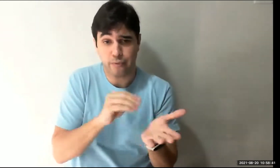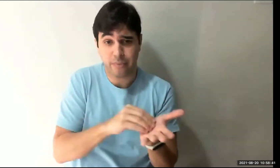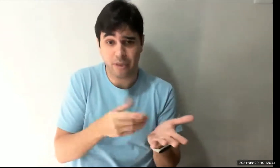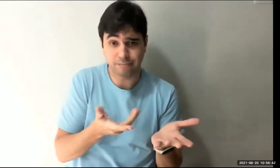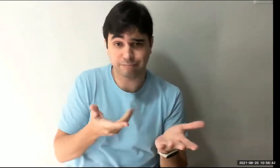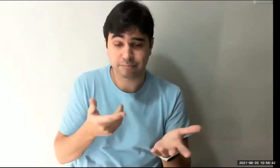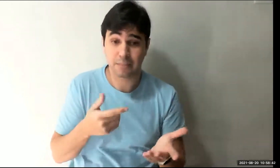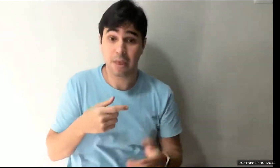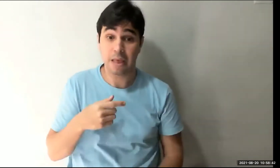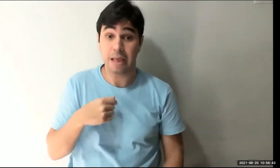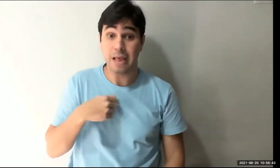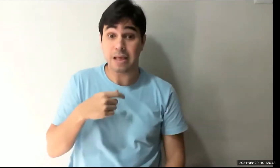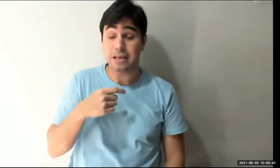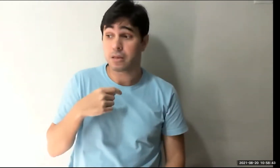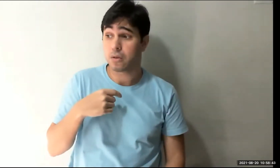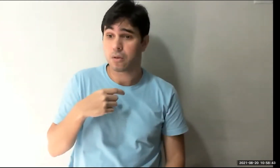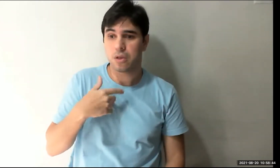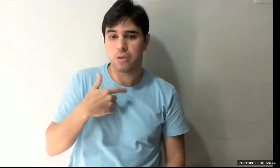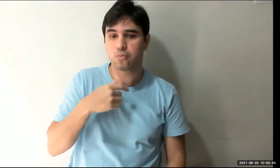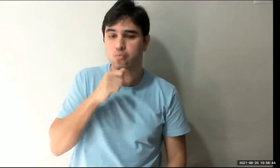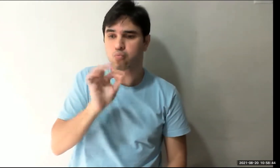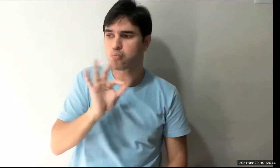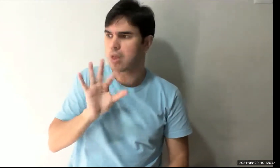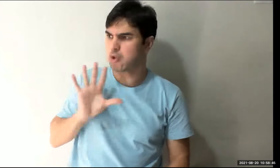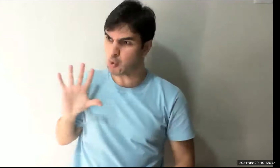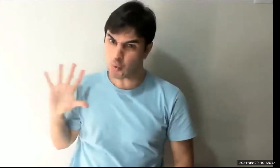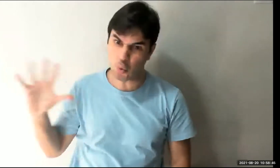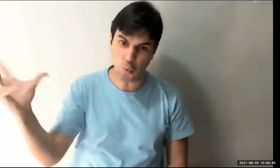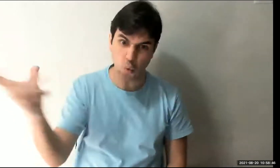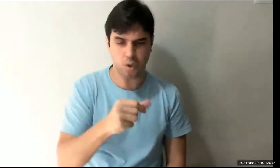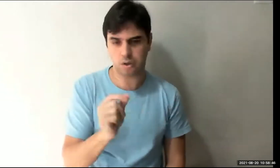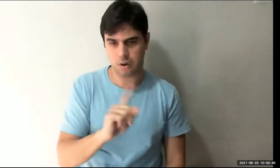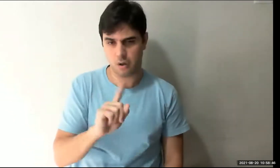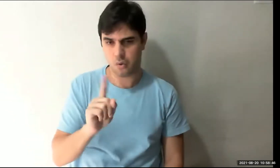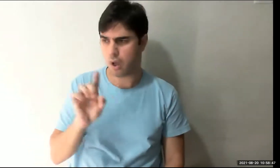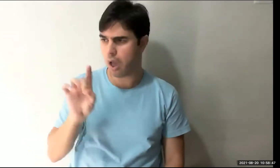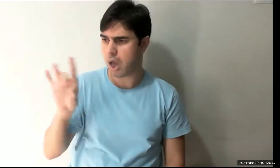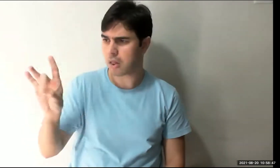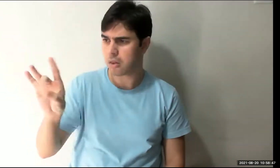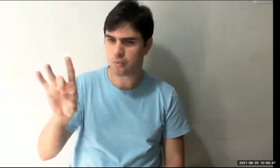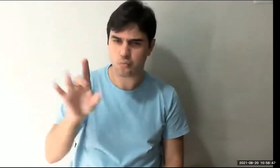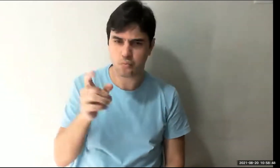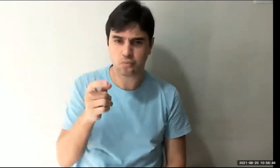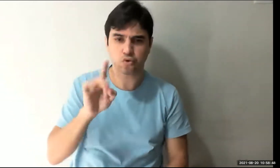com eles, e falei sobre a minha pesquisa, e falei, então, o que vocês acham? É possível uma criação de